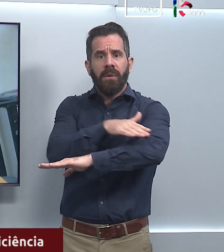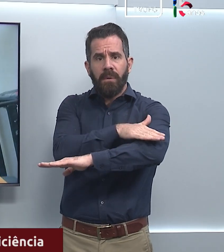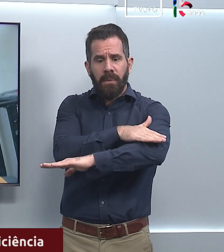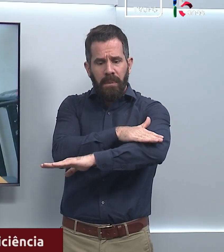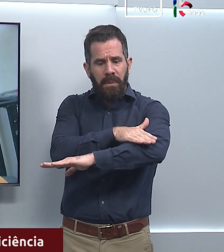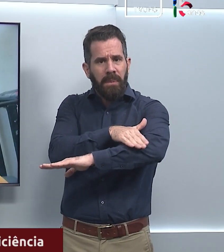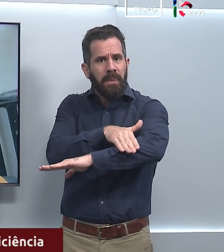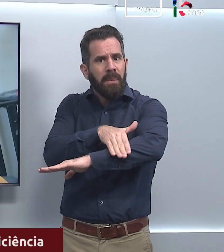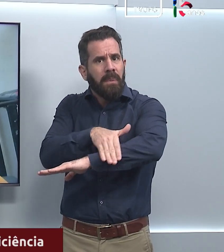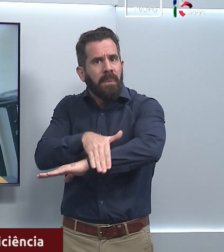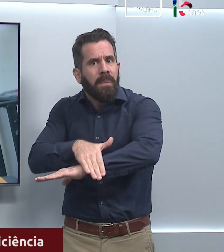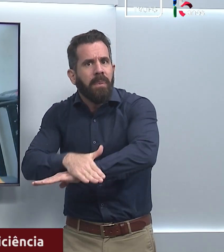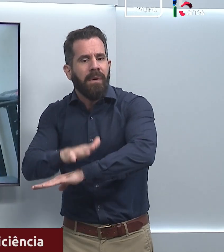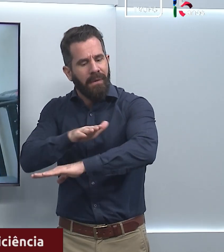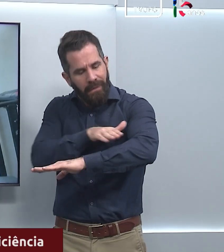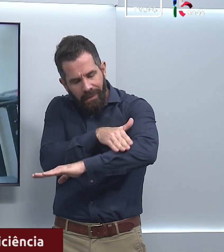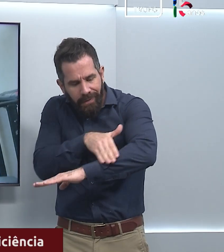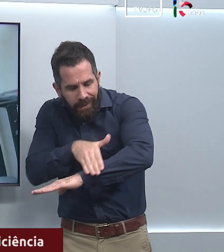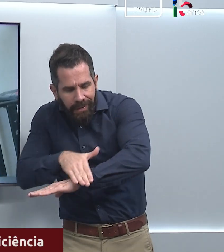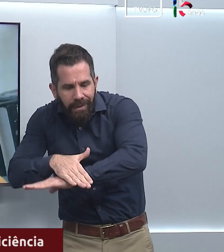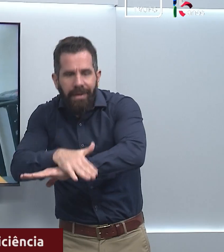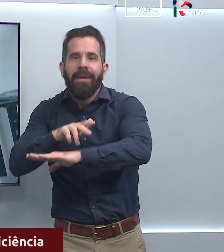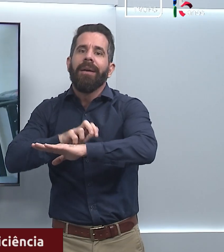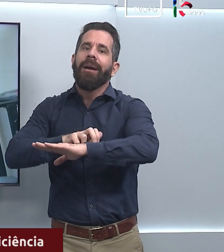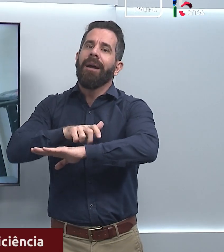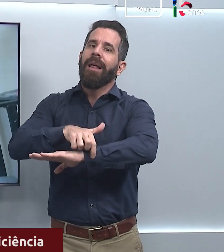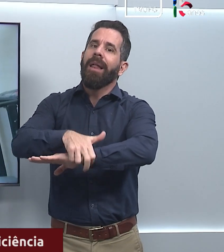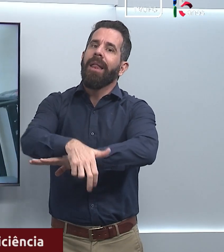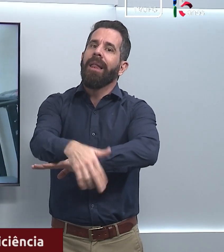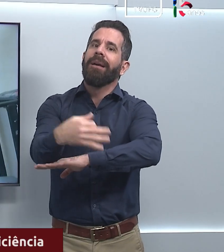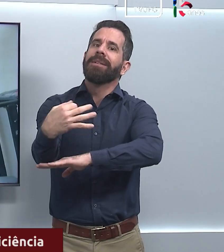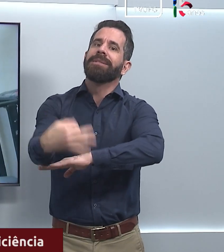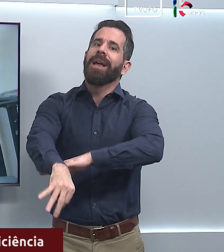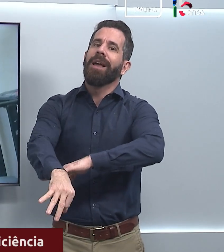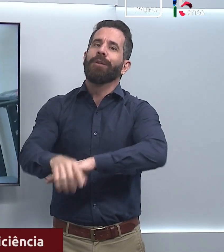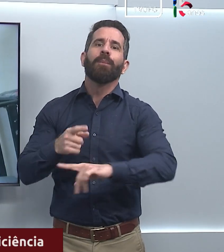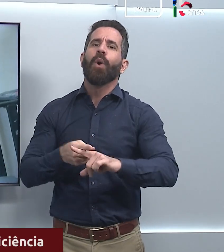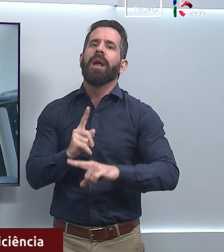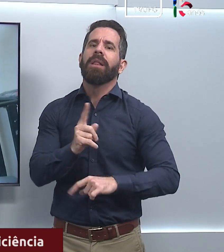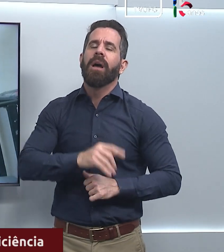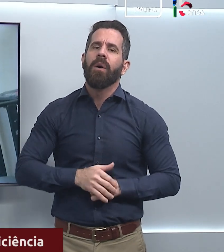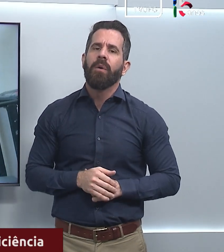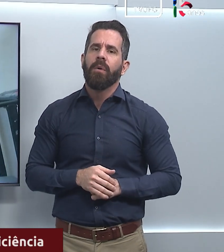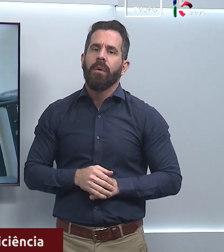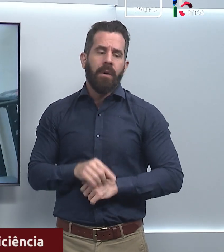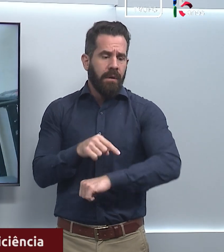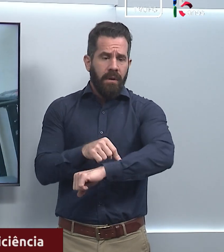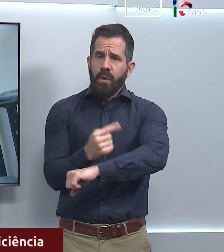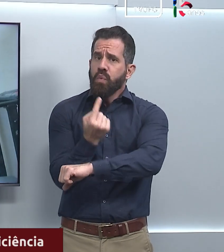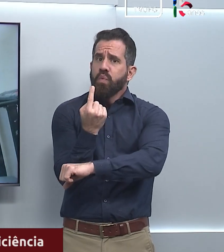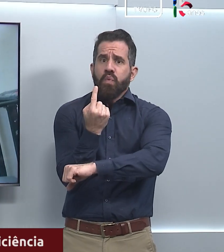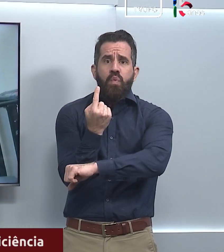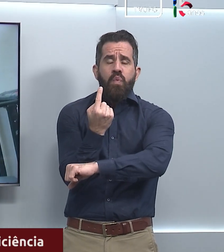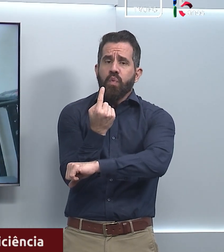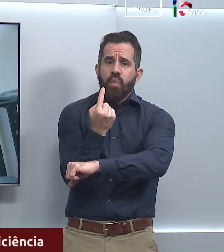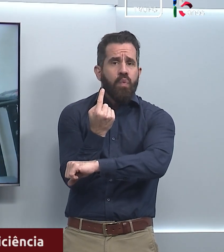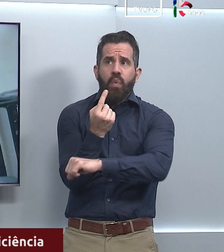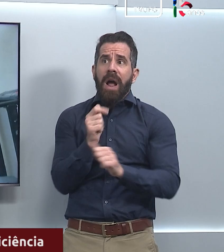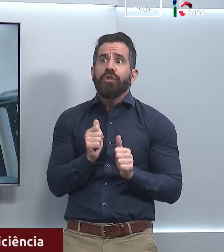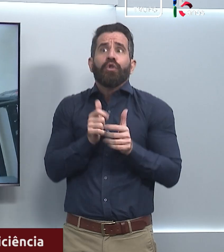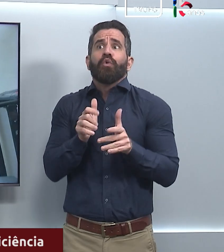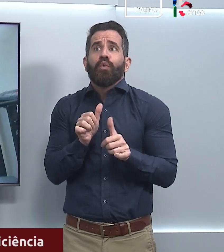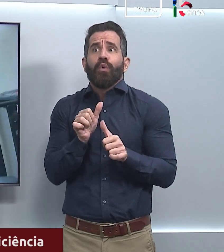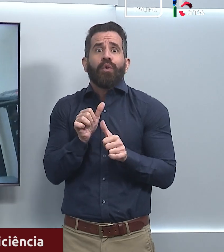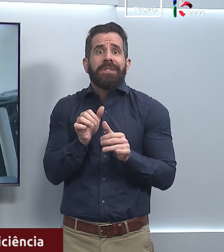suaves rampinhas até o asfalto, até o paralelepípedo? Esse é um recado que a sociedade,